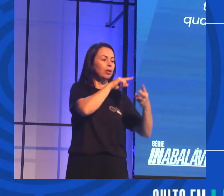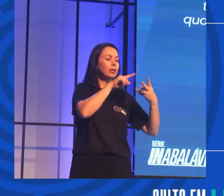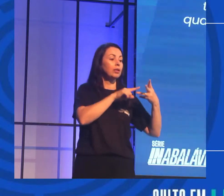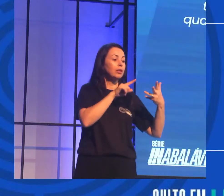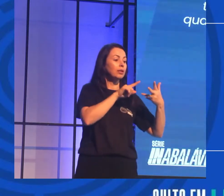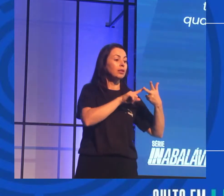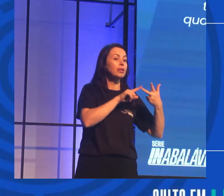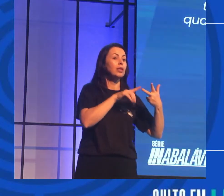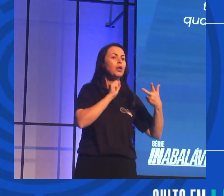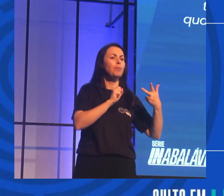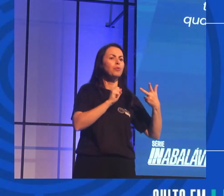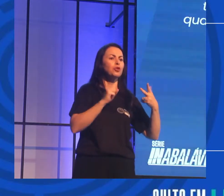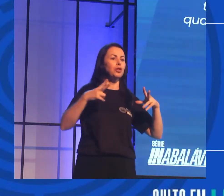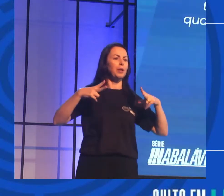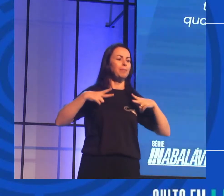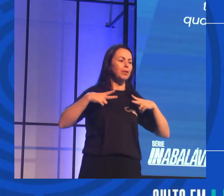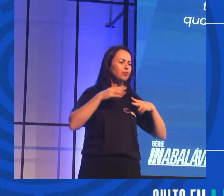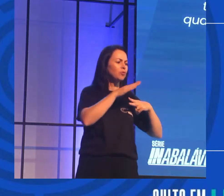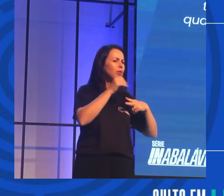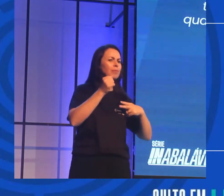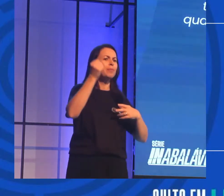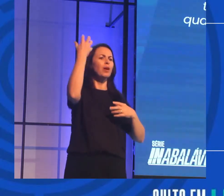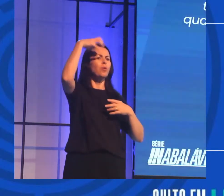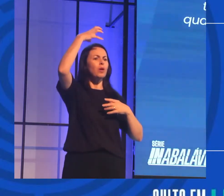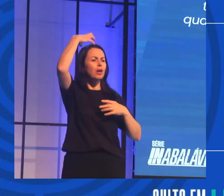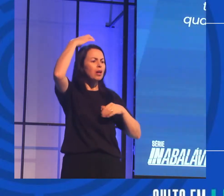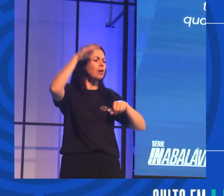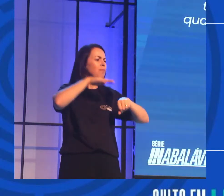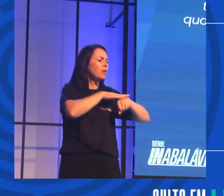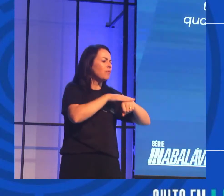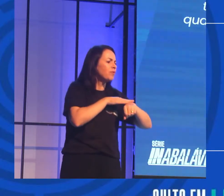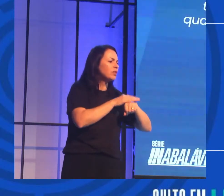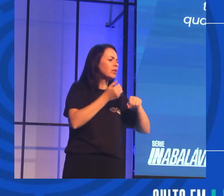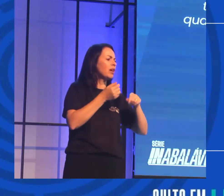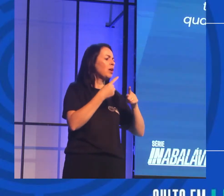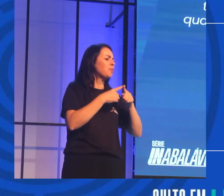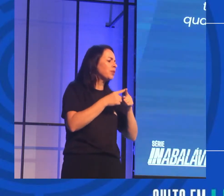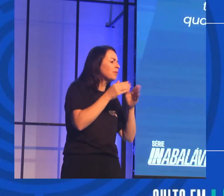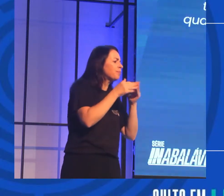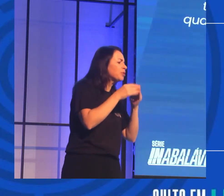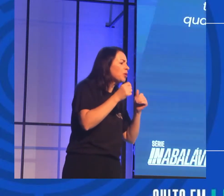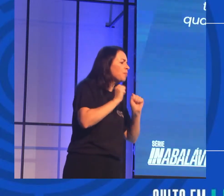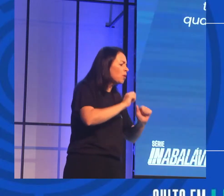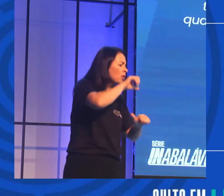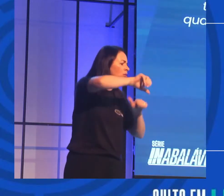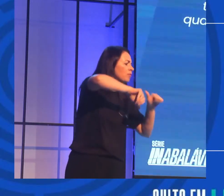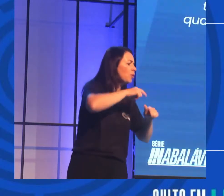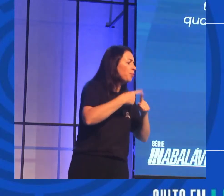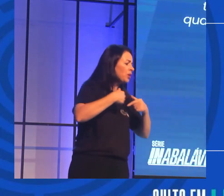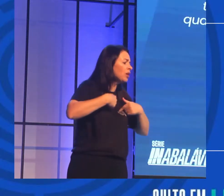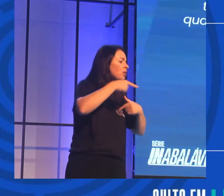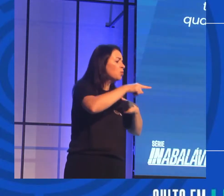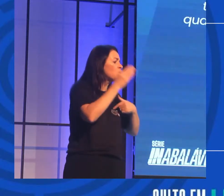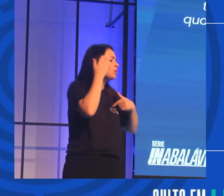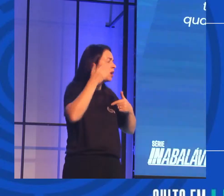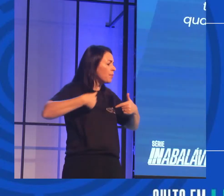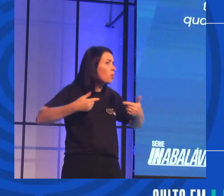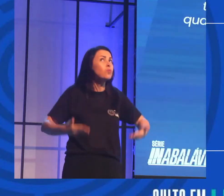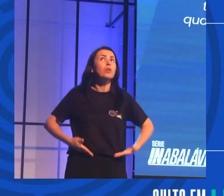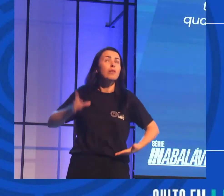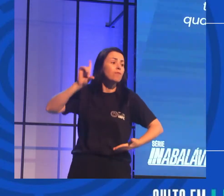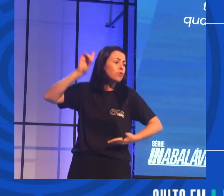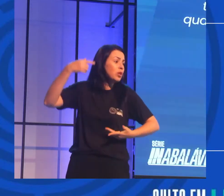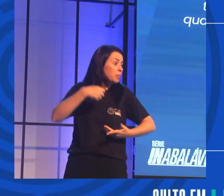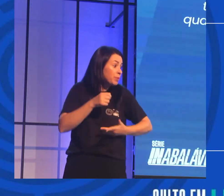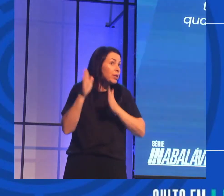rei em particular. Rei, muda esse negócio. Tu sabe que eu amo a Deus, eu sirvo a Deus, eu preciso orar a Deus. E